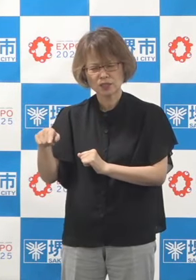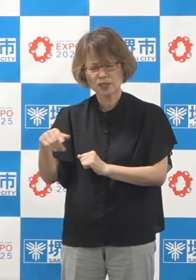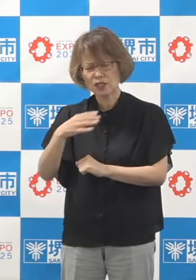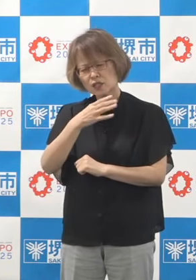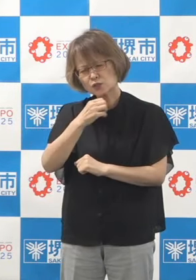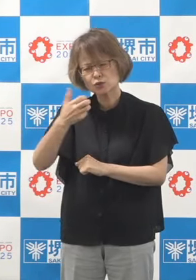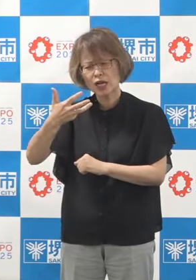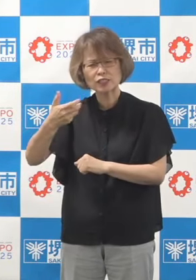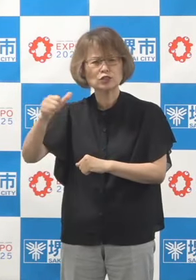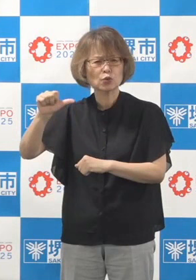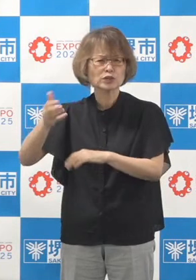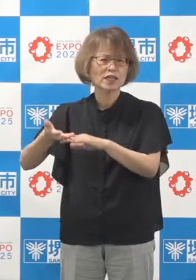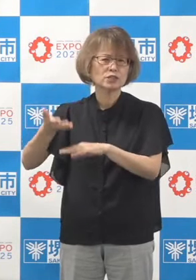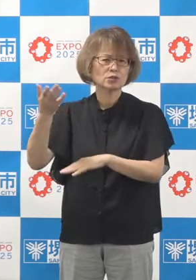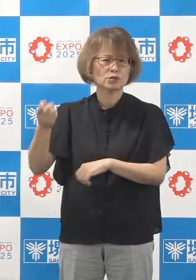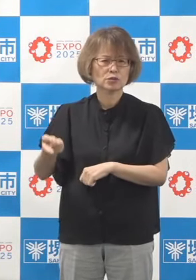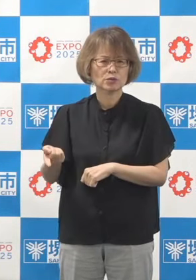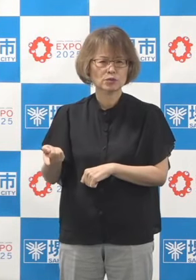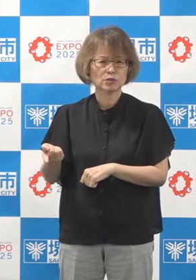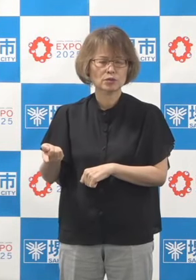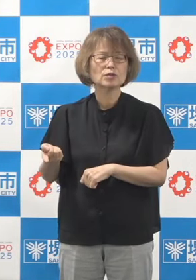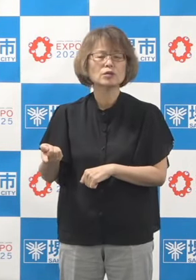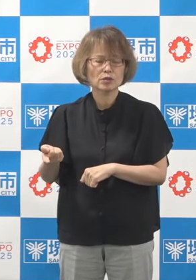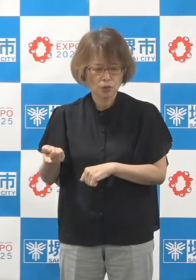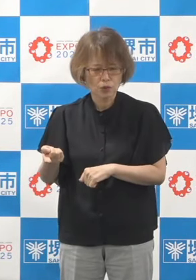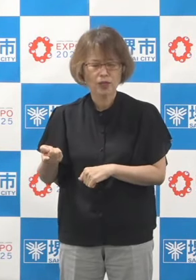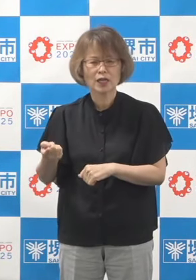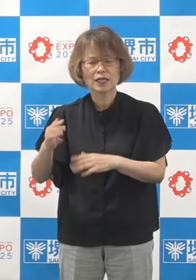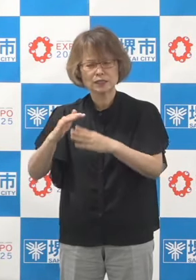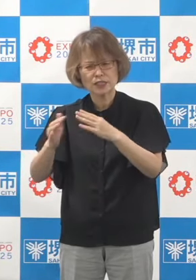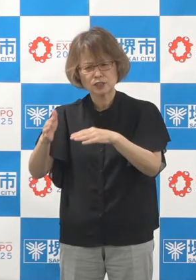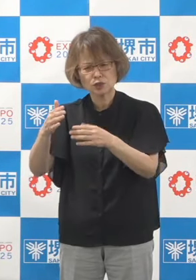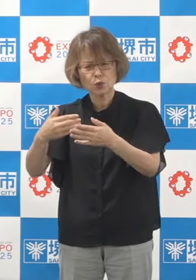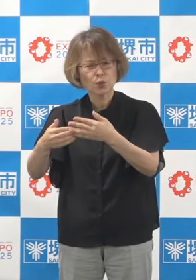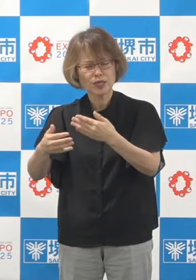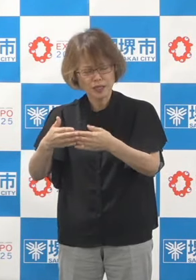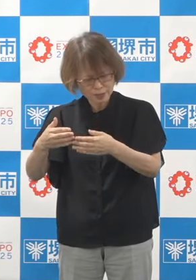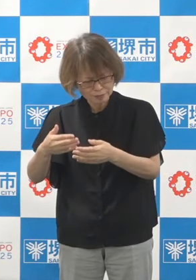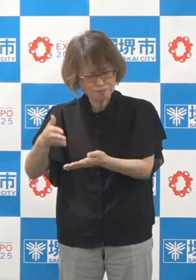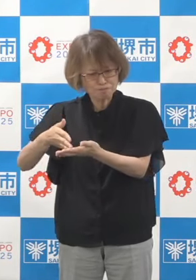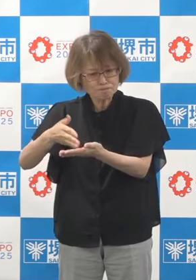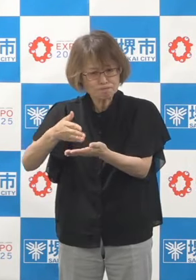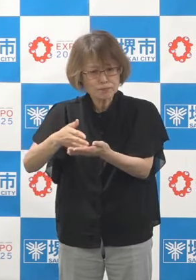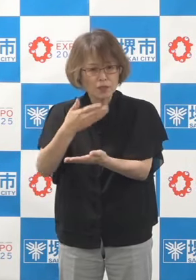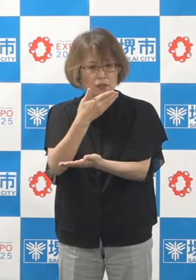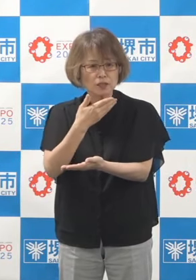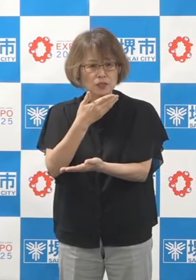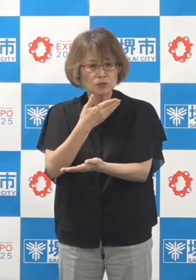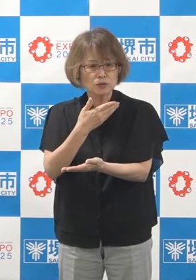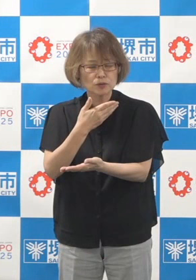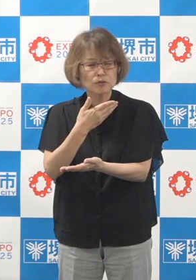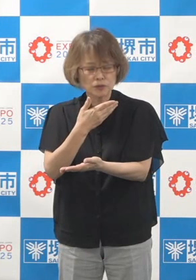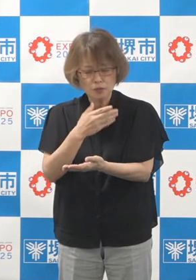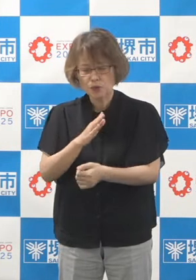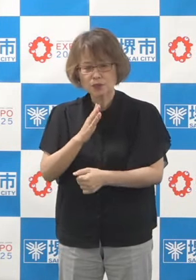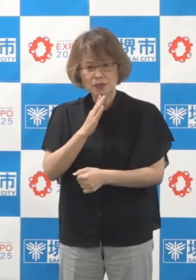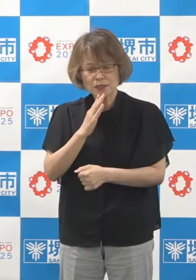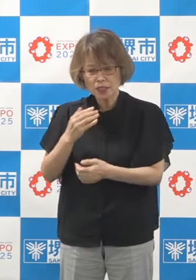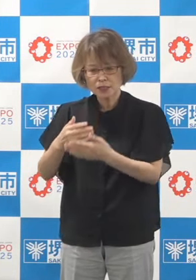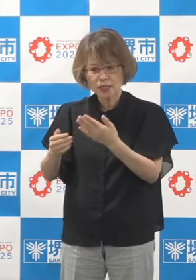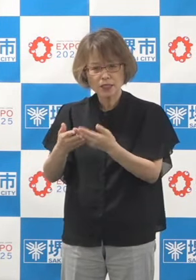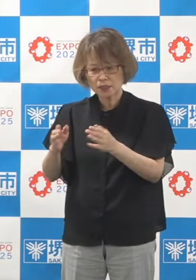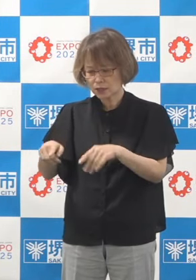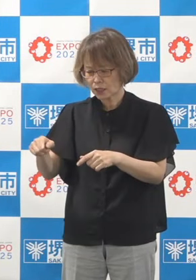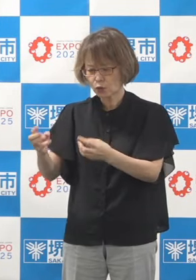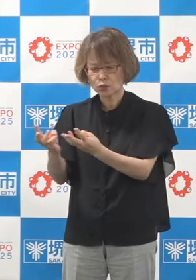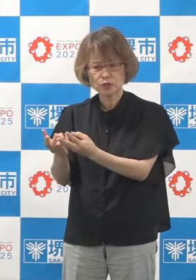上ということで、これからこの戦争の経験というのは語り継いでいかなくてはなりませんが、実際に体験された方々というのはこれからます